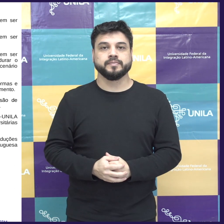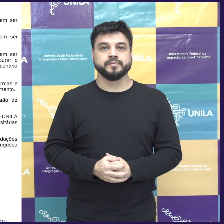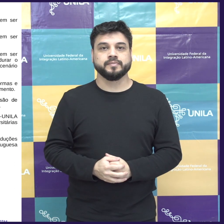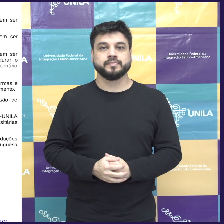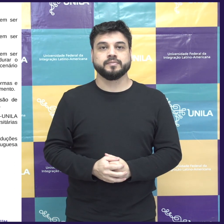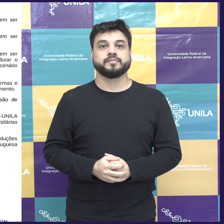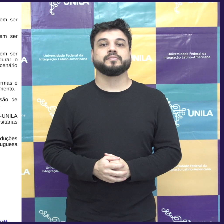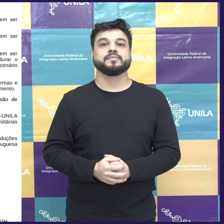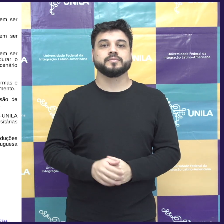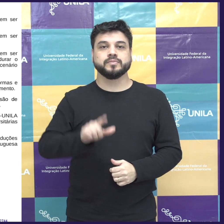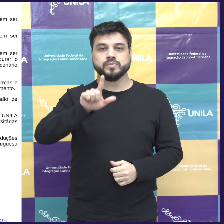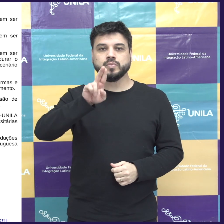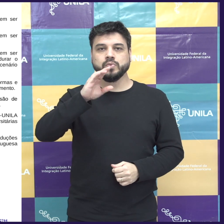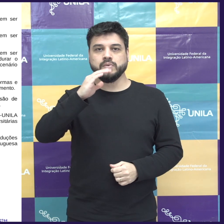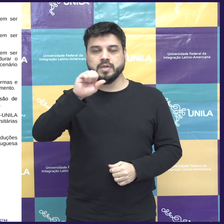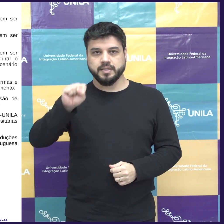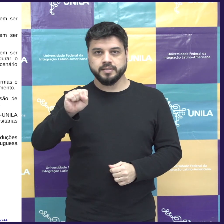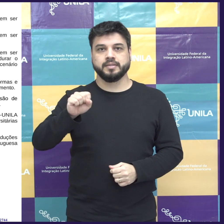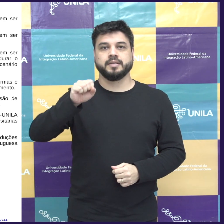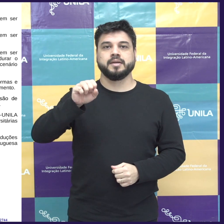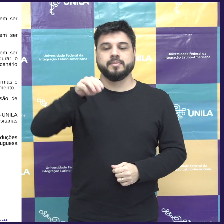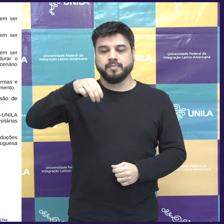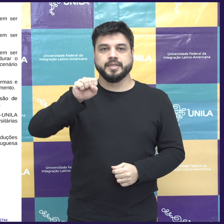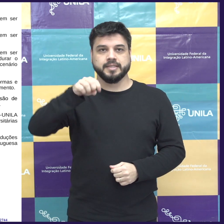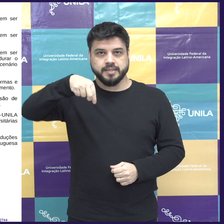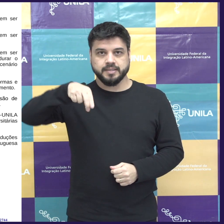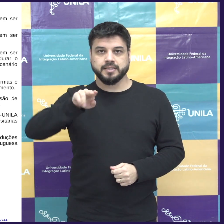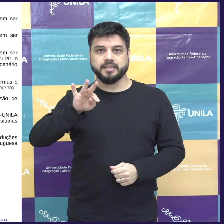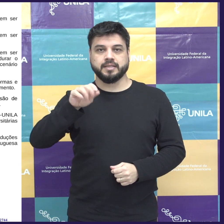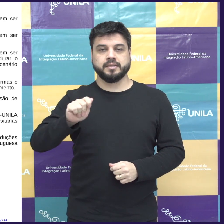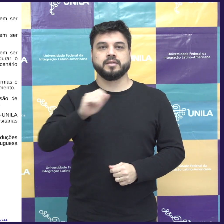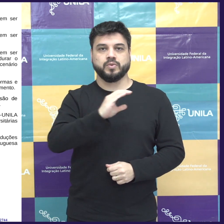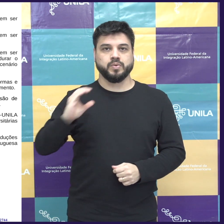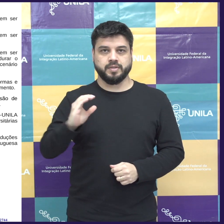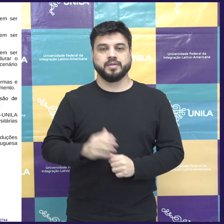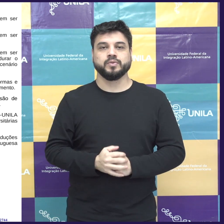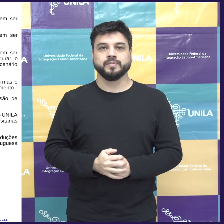Lucas Ribeiro Mesquita, coordenador, Programa de Pós-Graduação em Relações Internacionais.